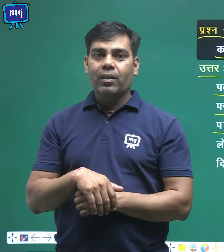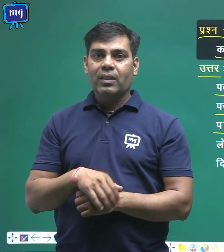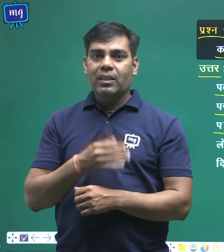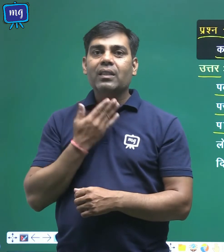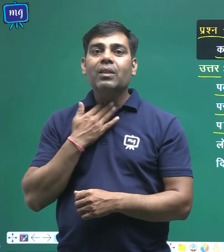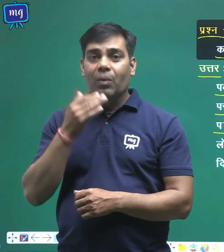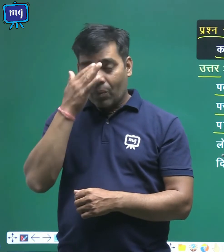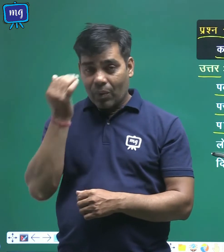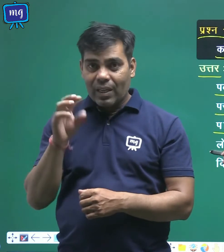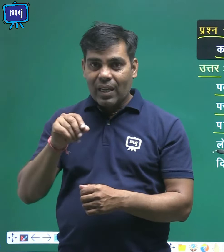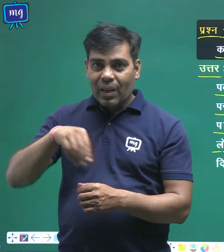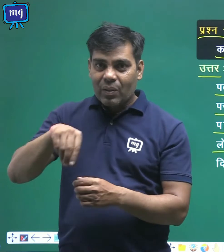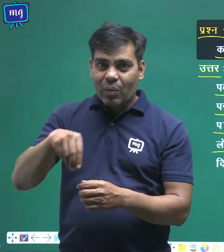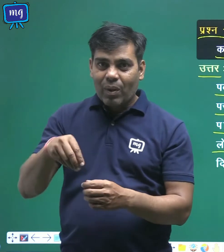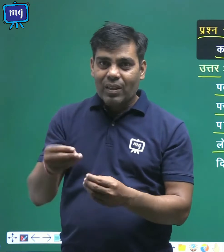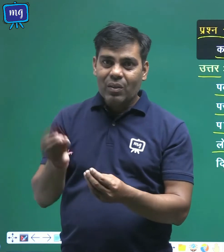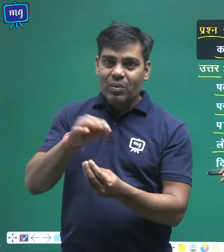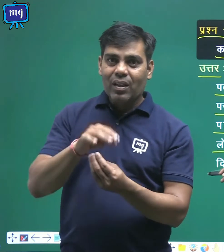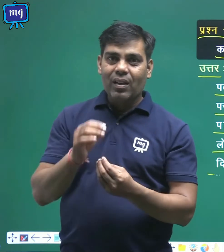गुड़ की पात का